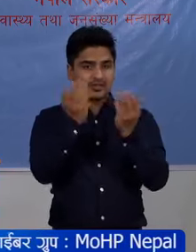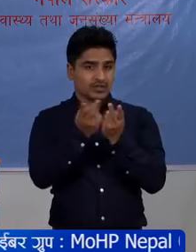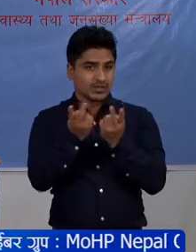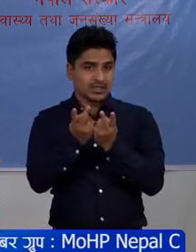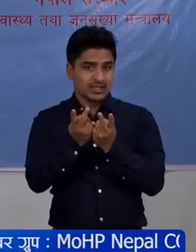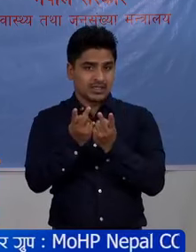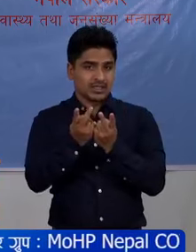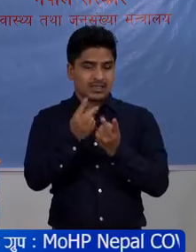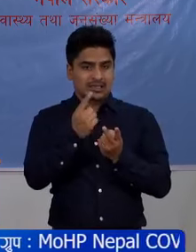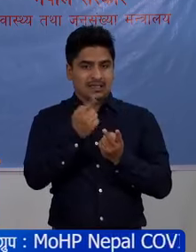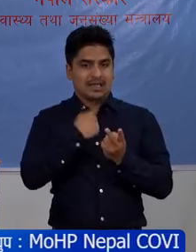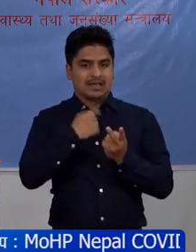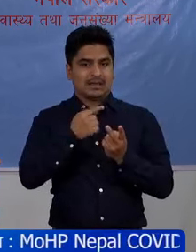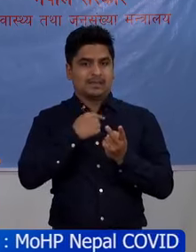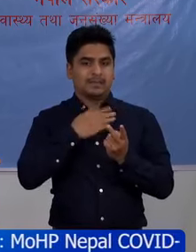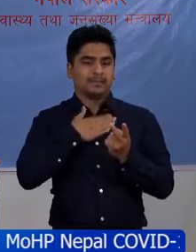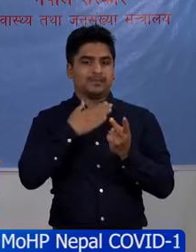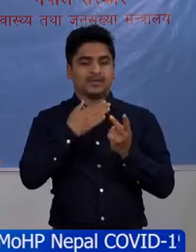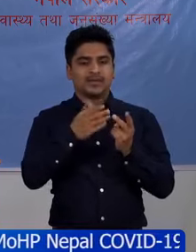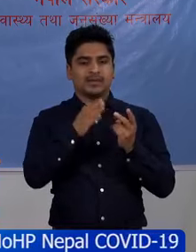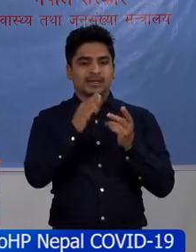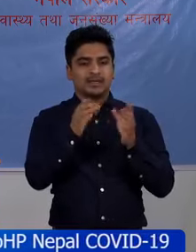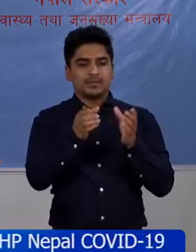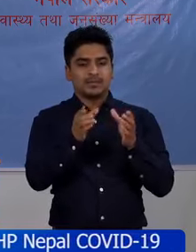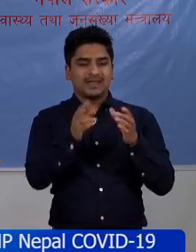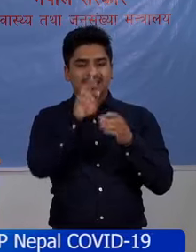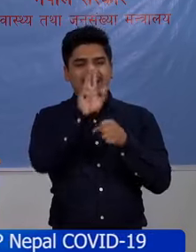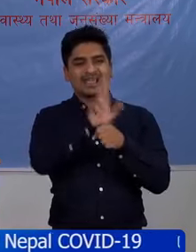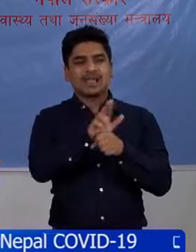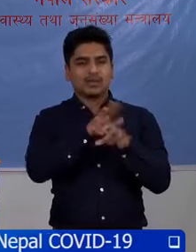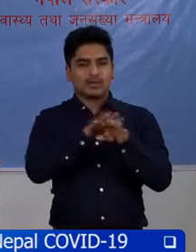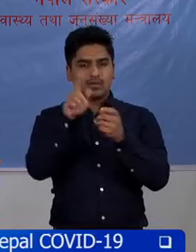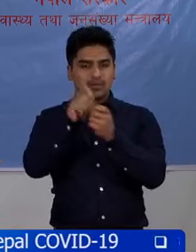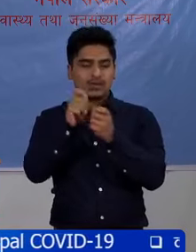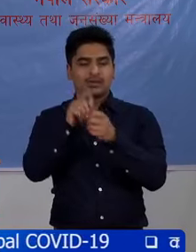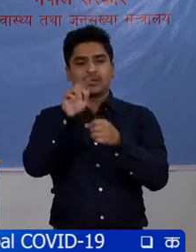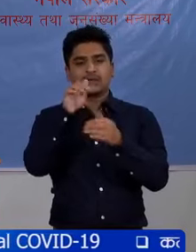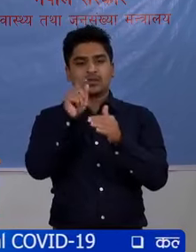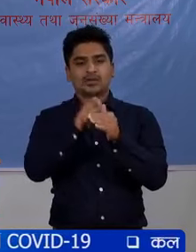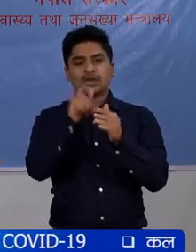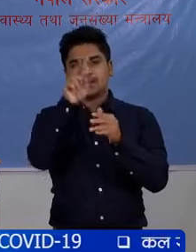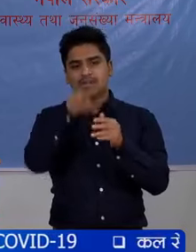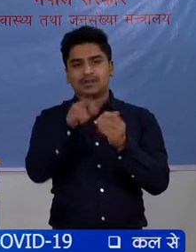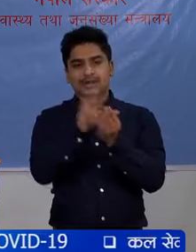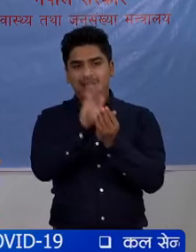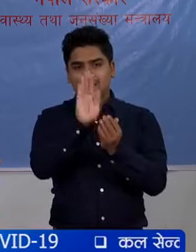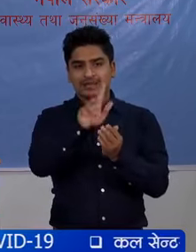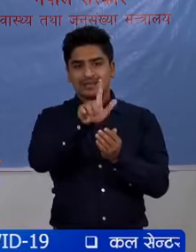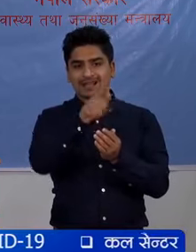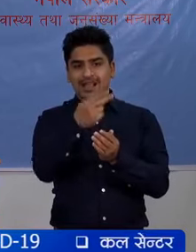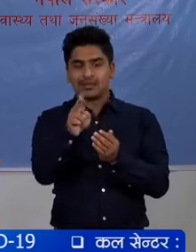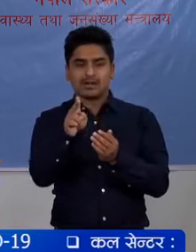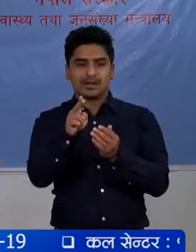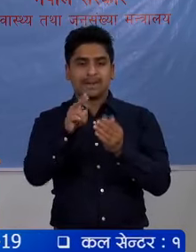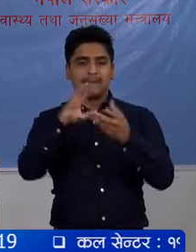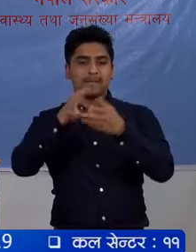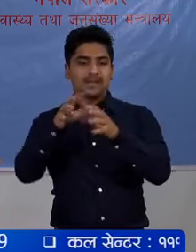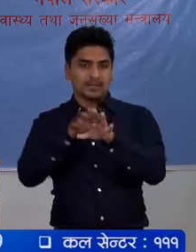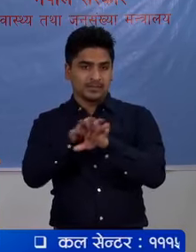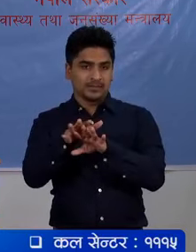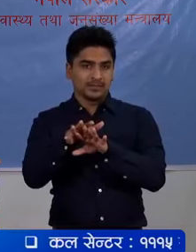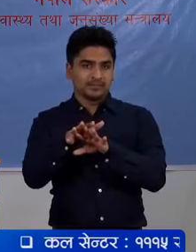तीनार चुलेशर तब साथ लकाहां।